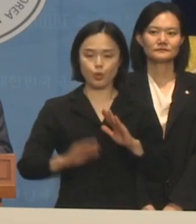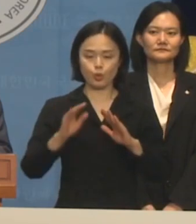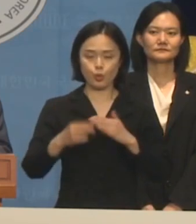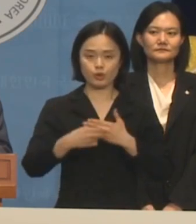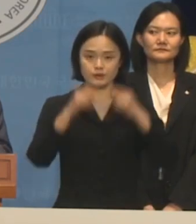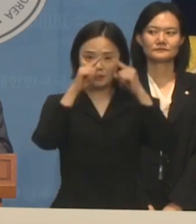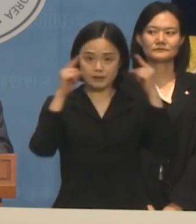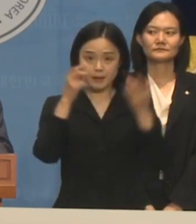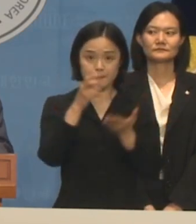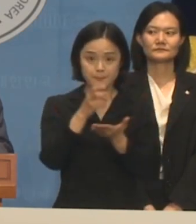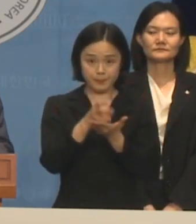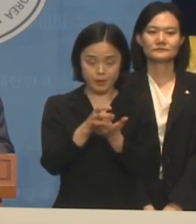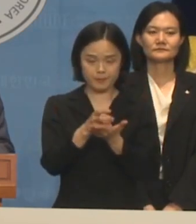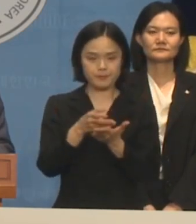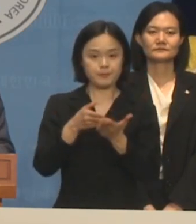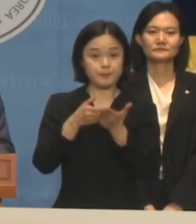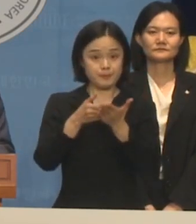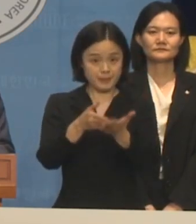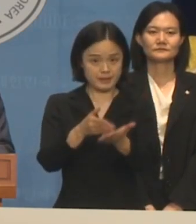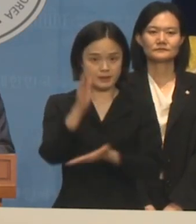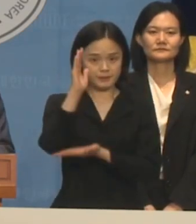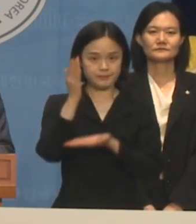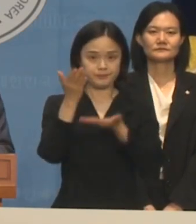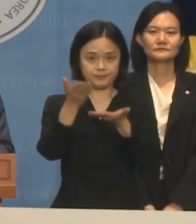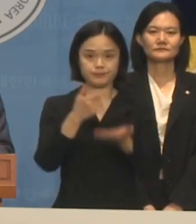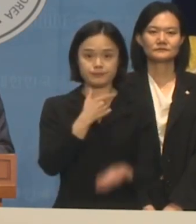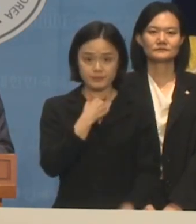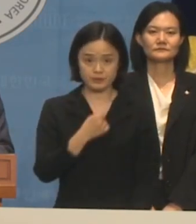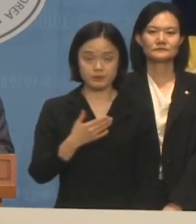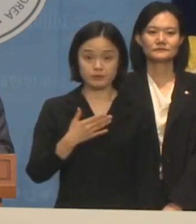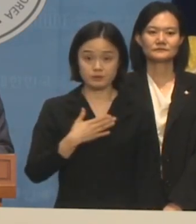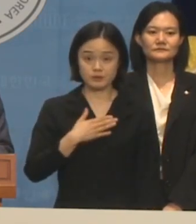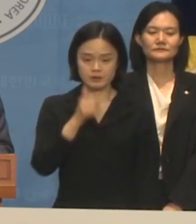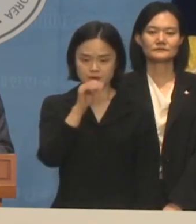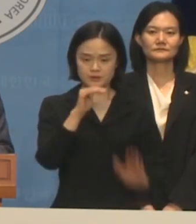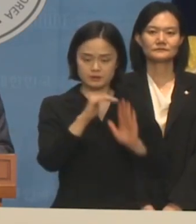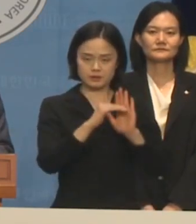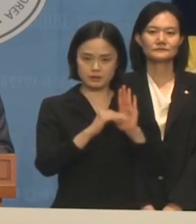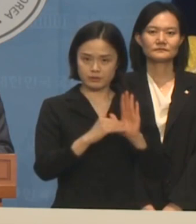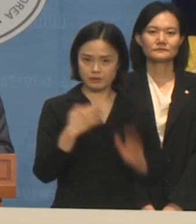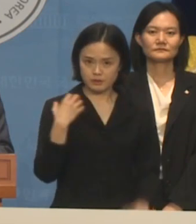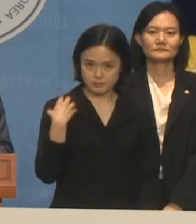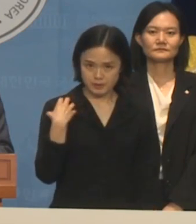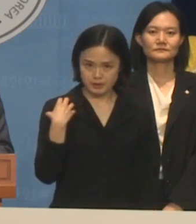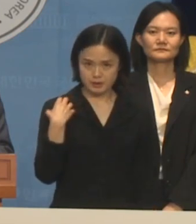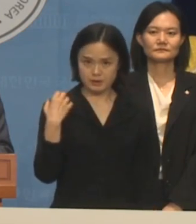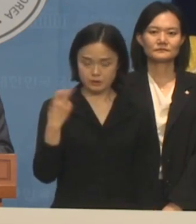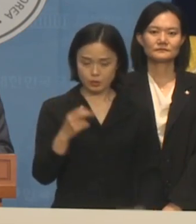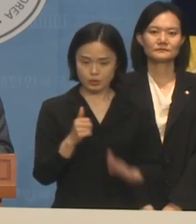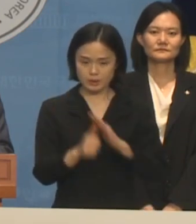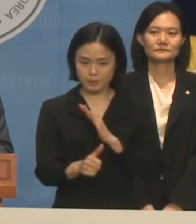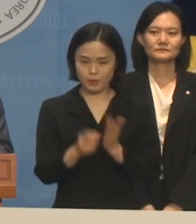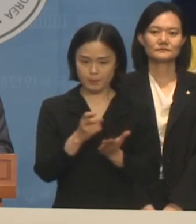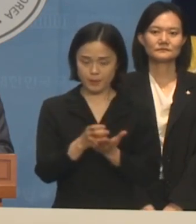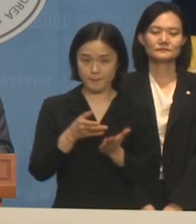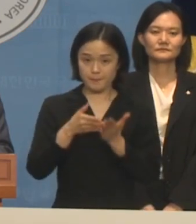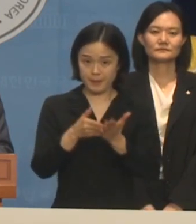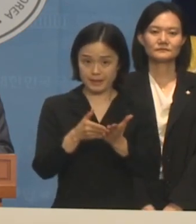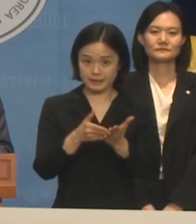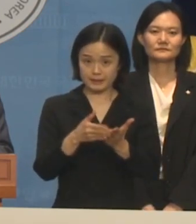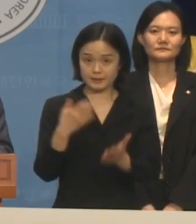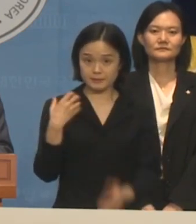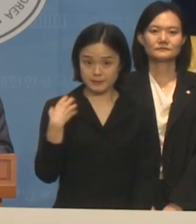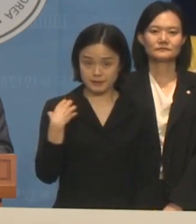시작하겠습니다. 저는 오늘 기자회견 사회와 공공의대법을 대표 발의하는